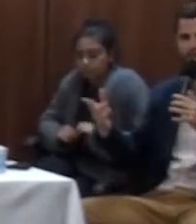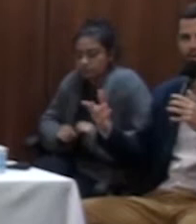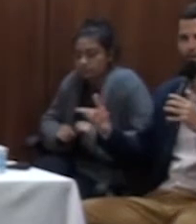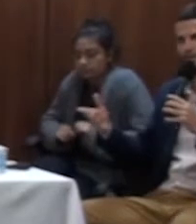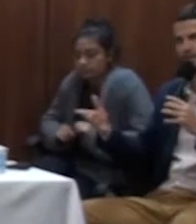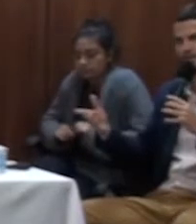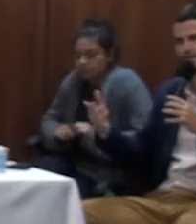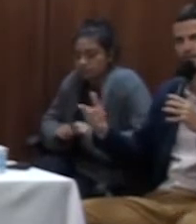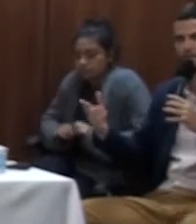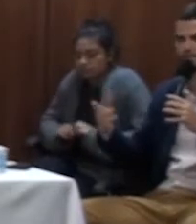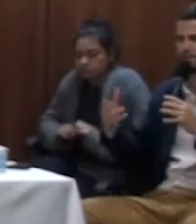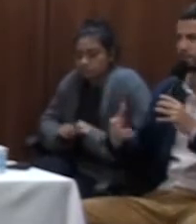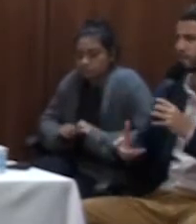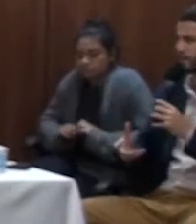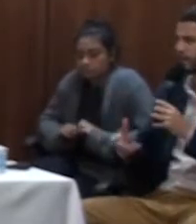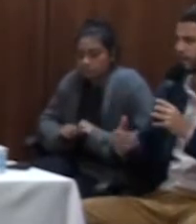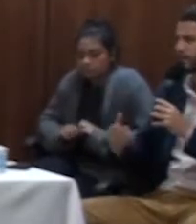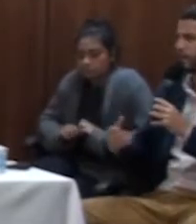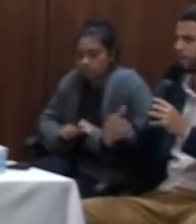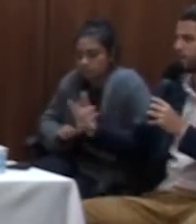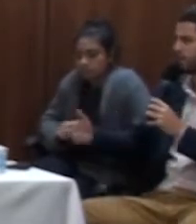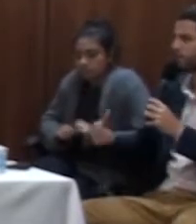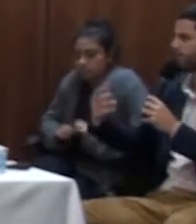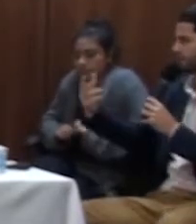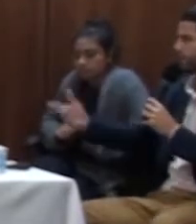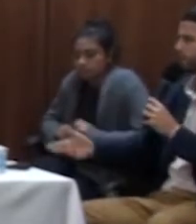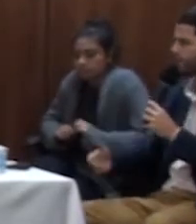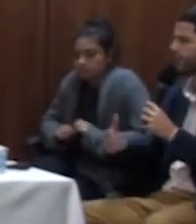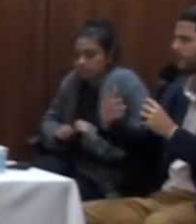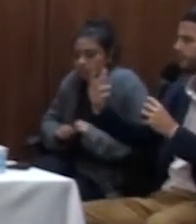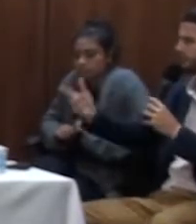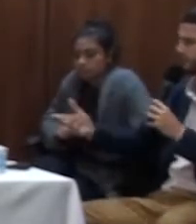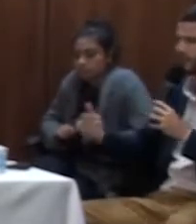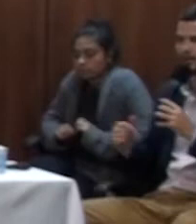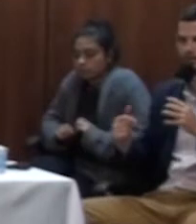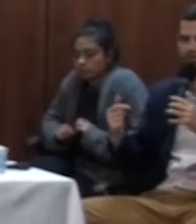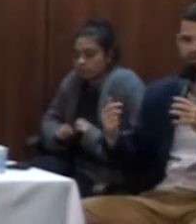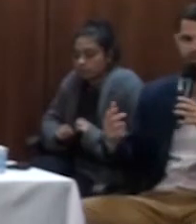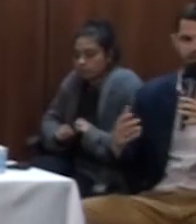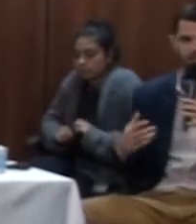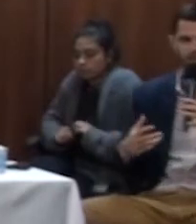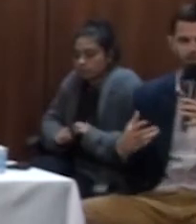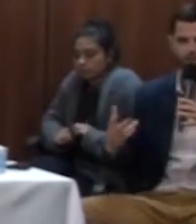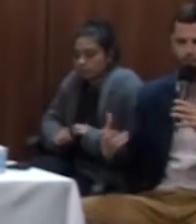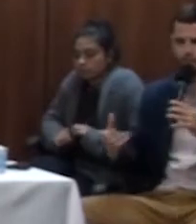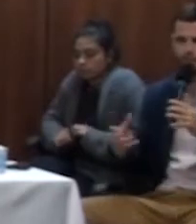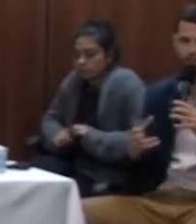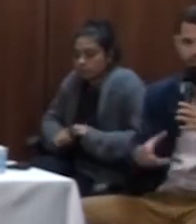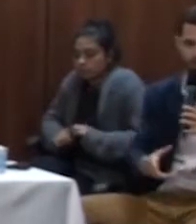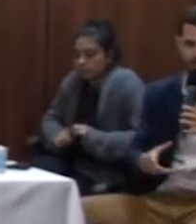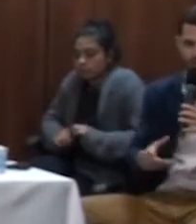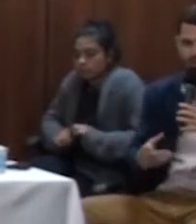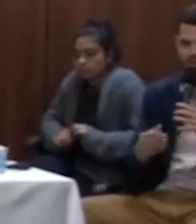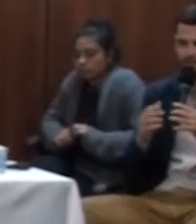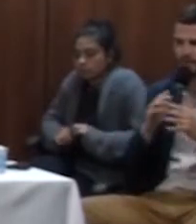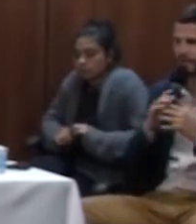se refere ao processo transexualizador, fica com o Estado, e o município com as atenções básicas, enfim, todas essas questões, um outro tipo